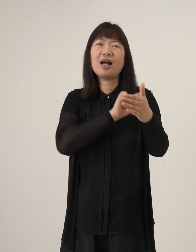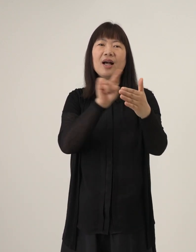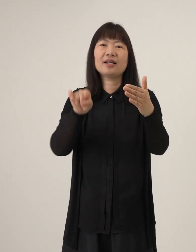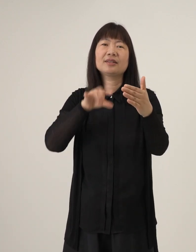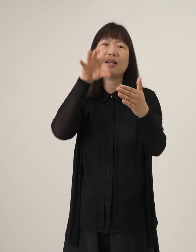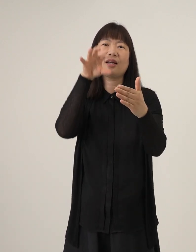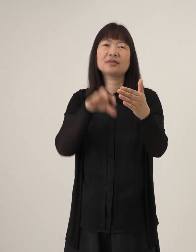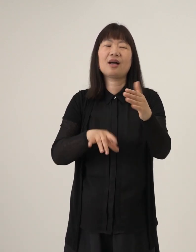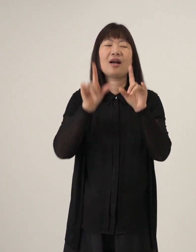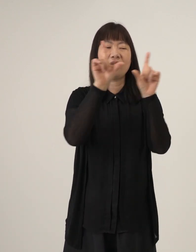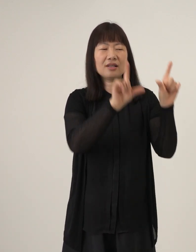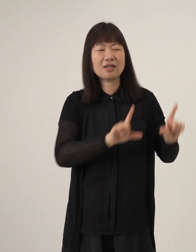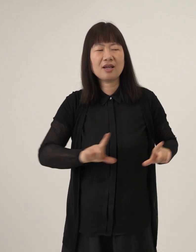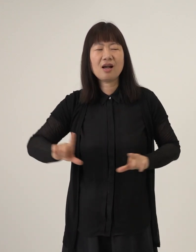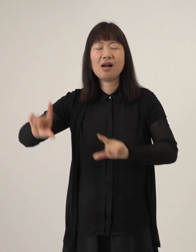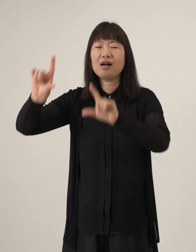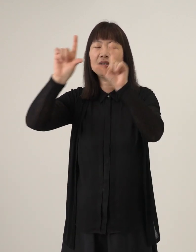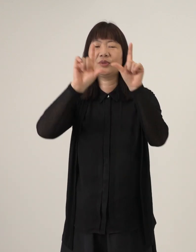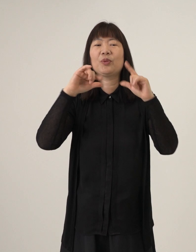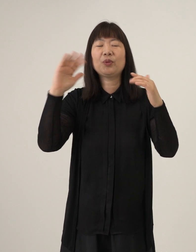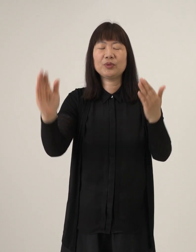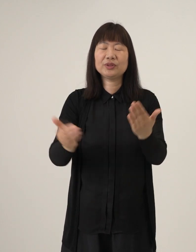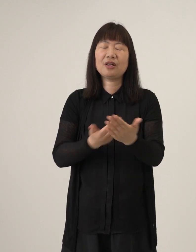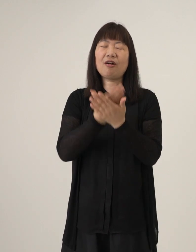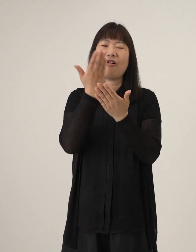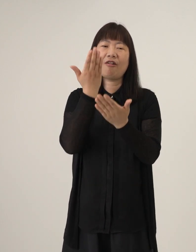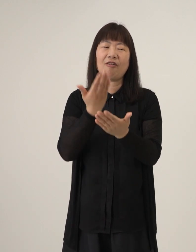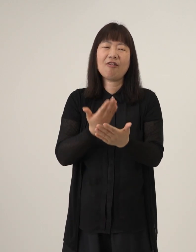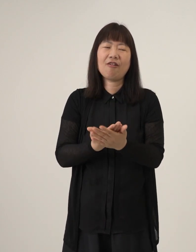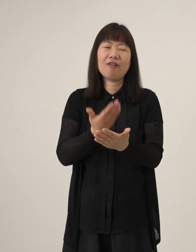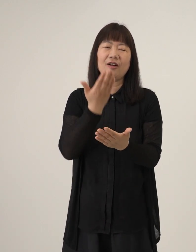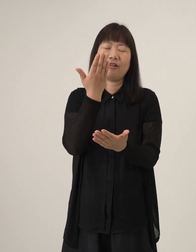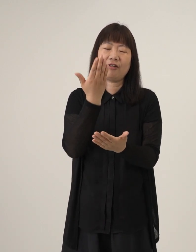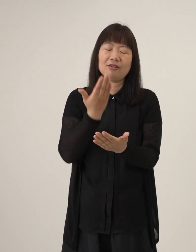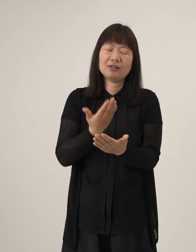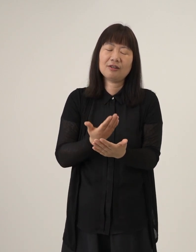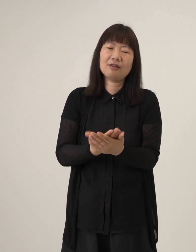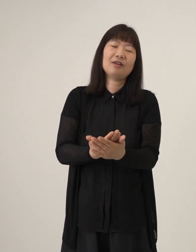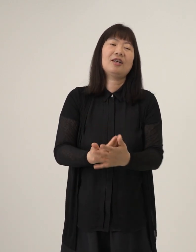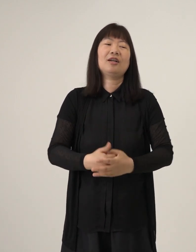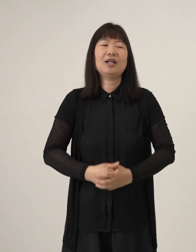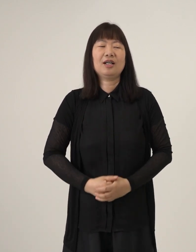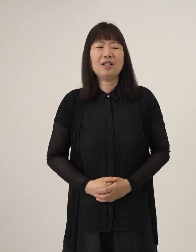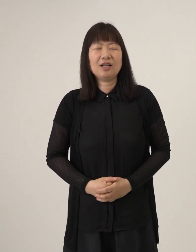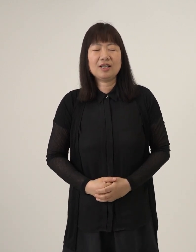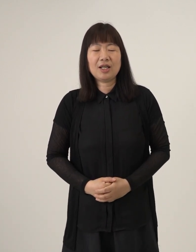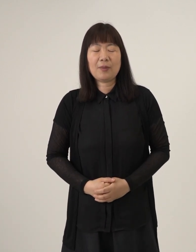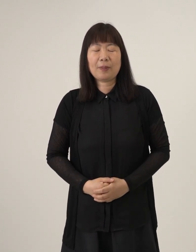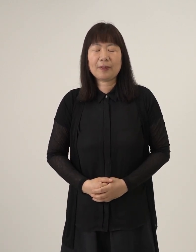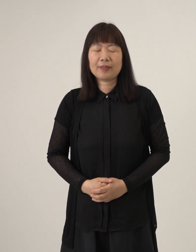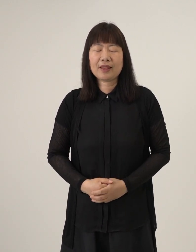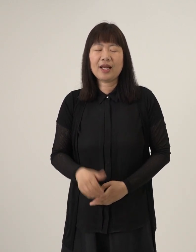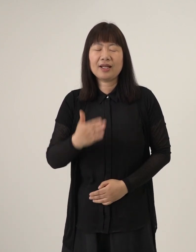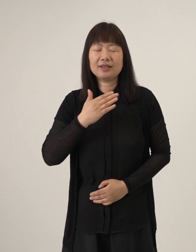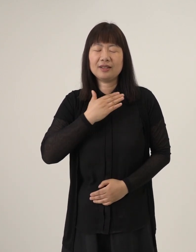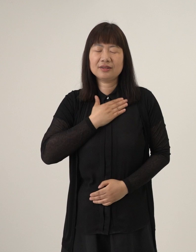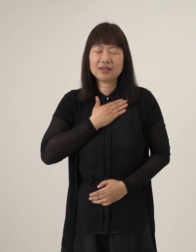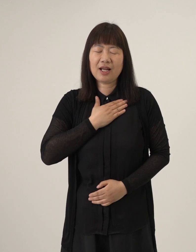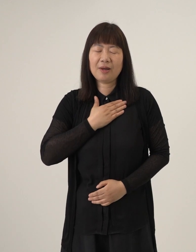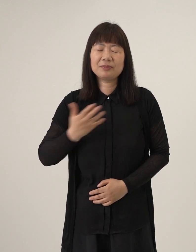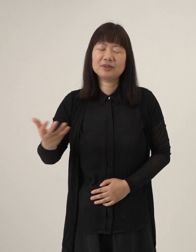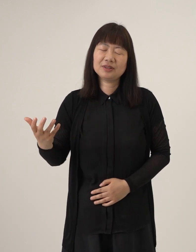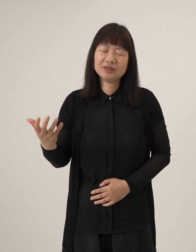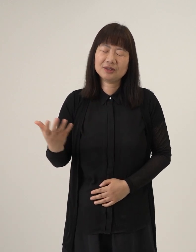이름 안에 살게 하소서. 우리 다시 한번 손을 들고 후렴만 찬양합니다.